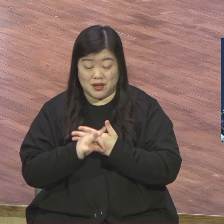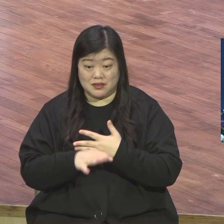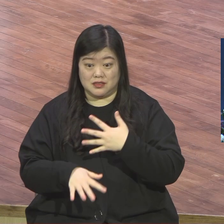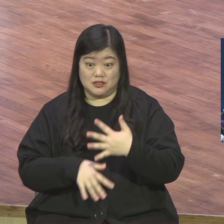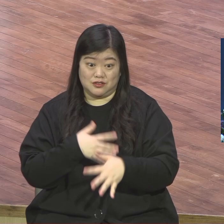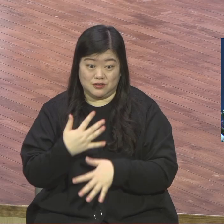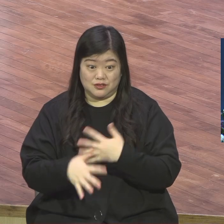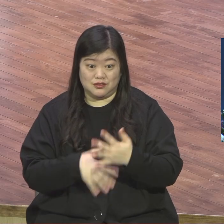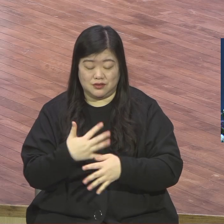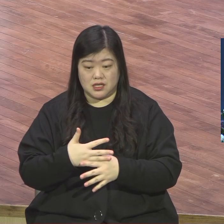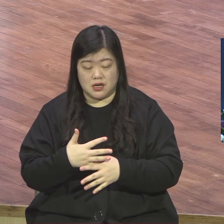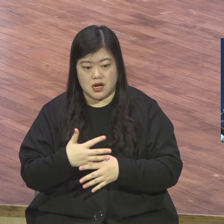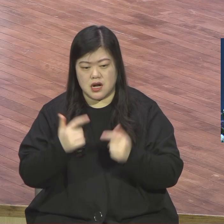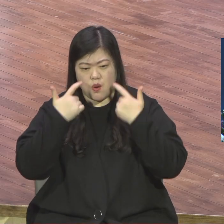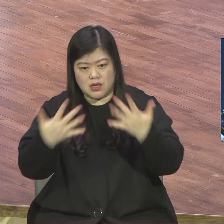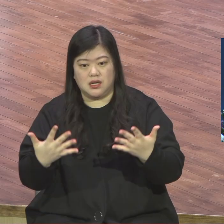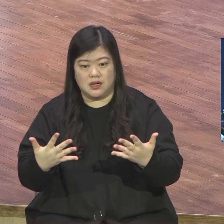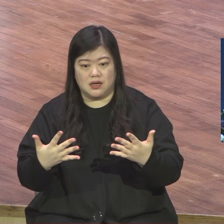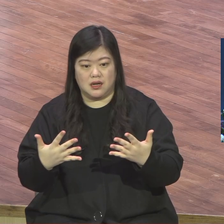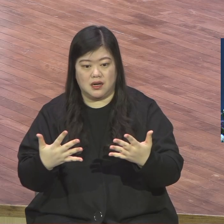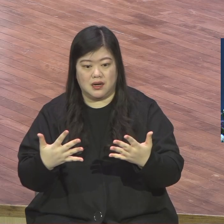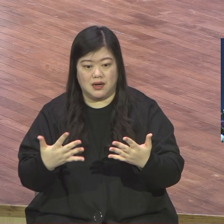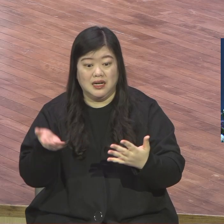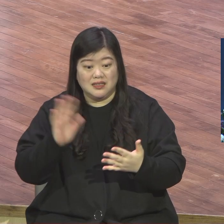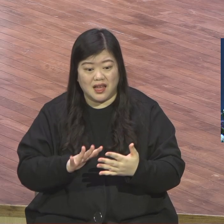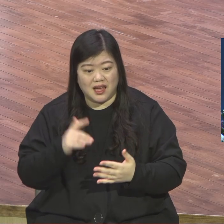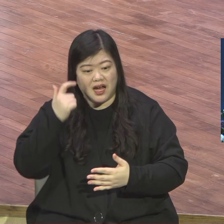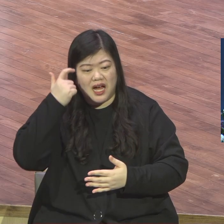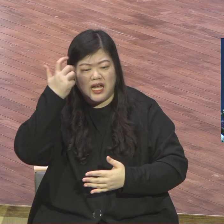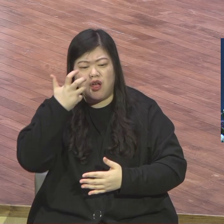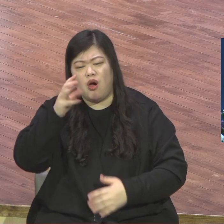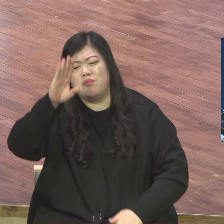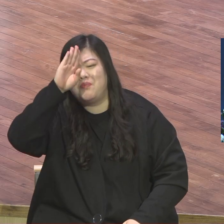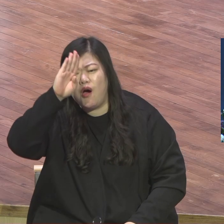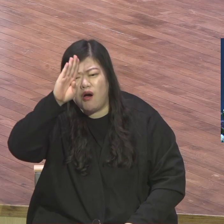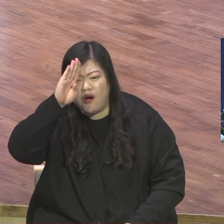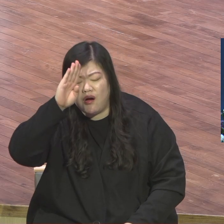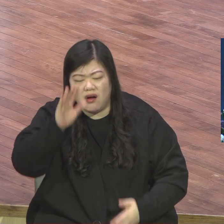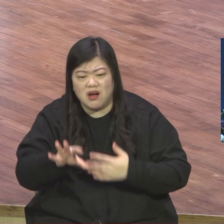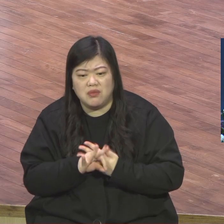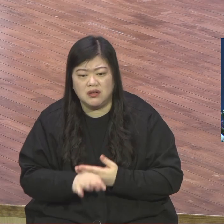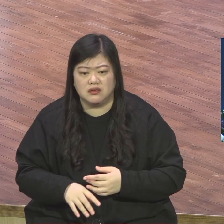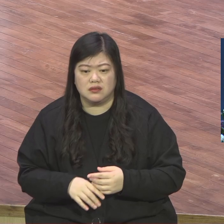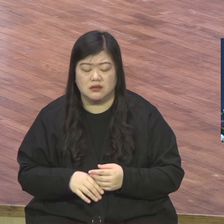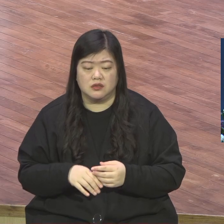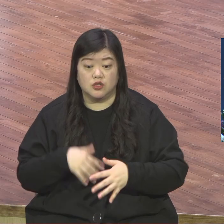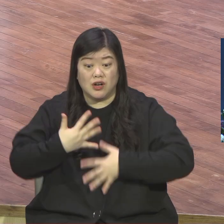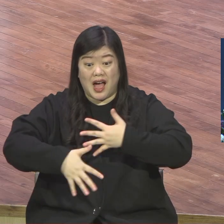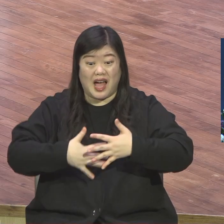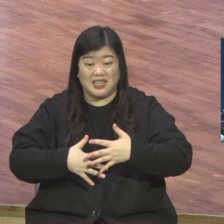안 건강한 사람들은 찬양을 듣지도 않지만 부르지도 못해. 입을 벌리는데